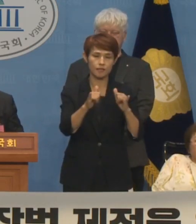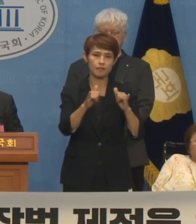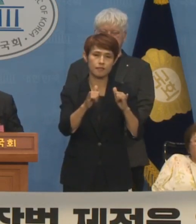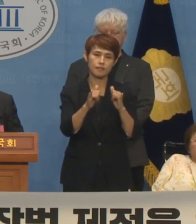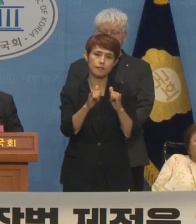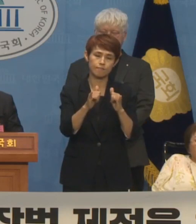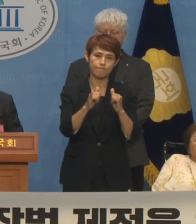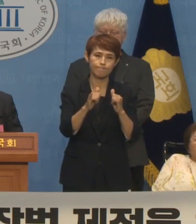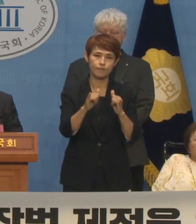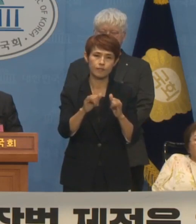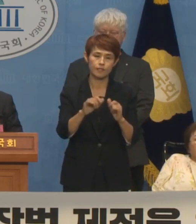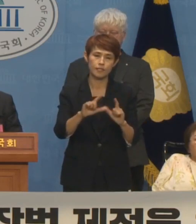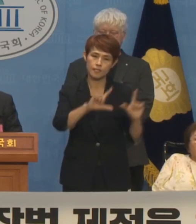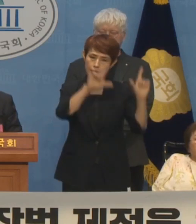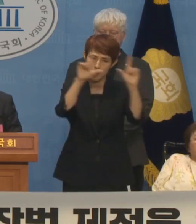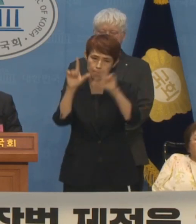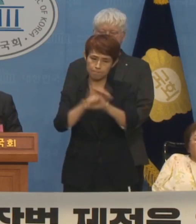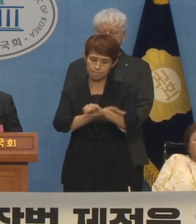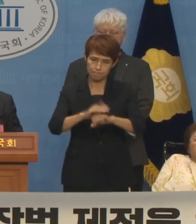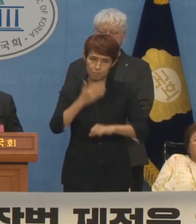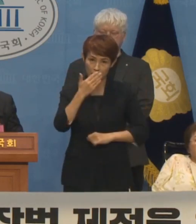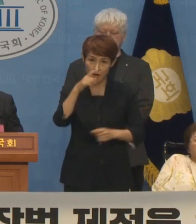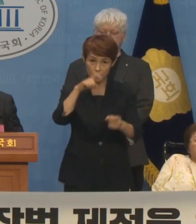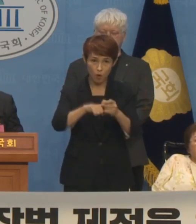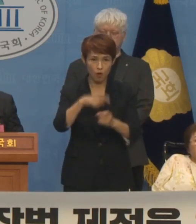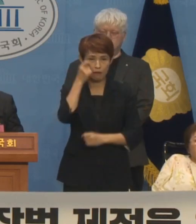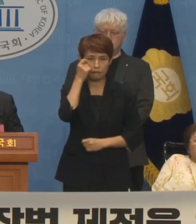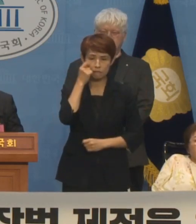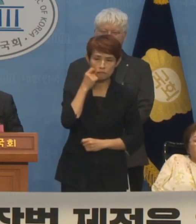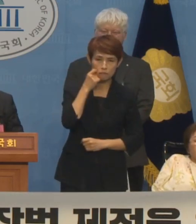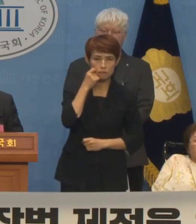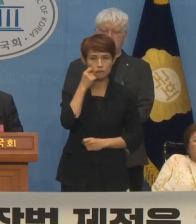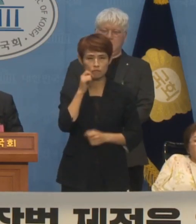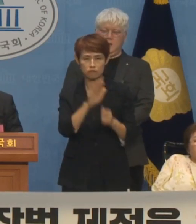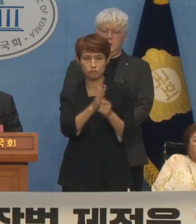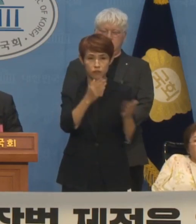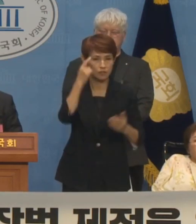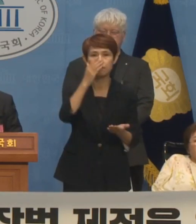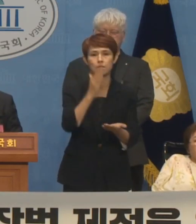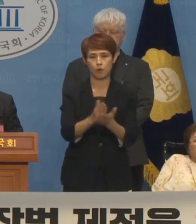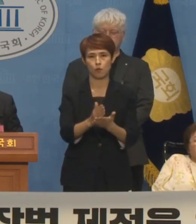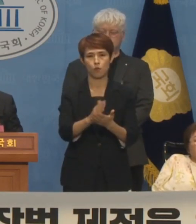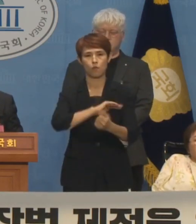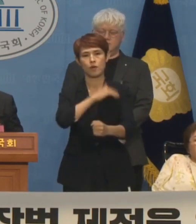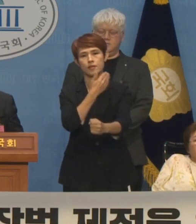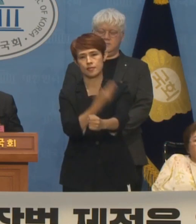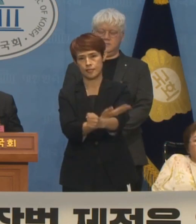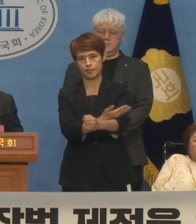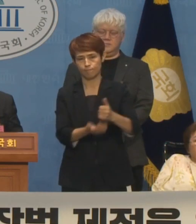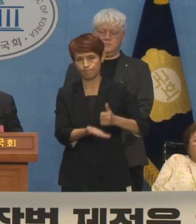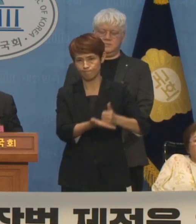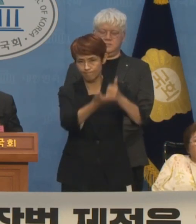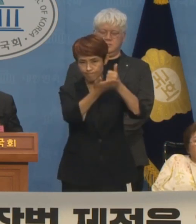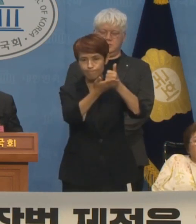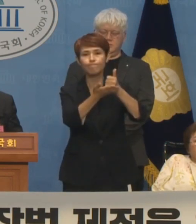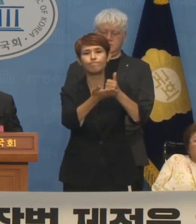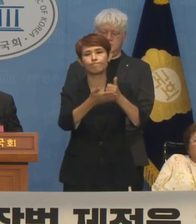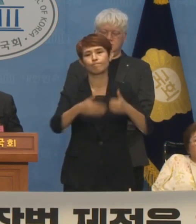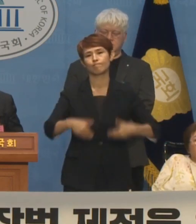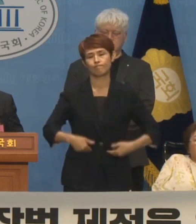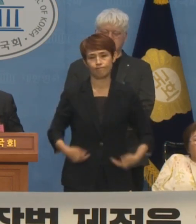수 있도록 이제는 동정과 시혜가 아닌 권리와 존중의 시각으로 전환해야 할